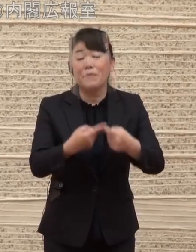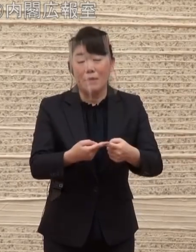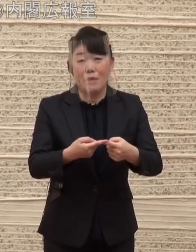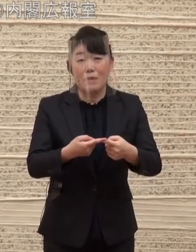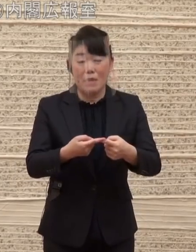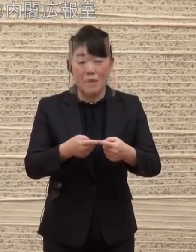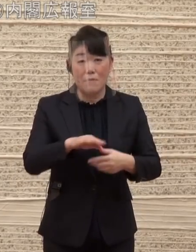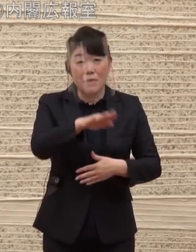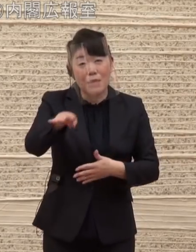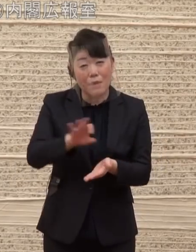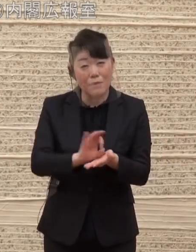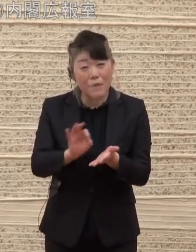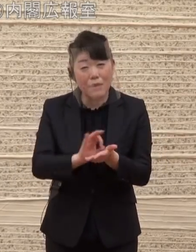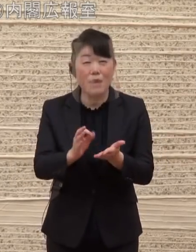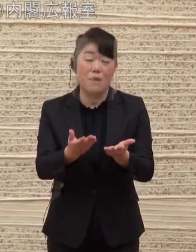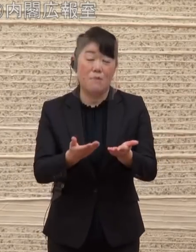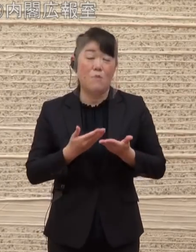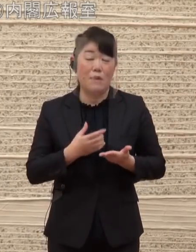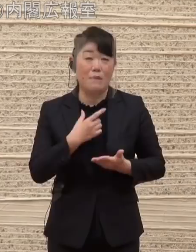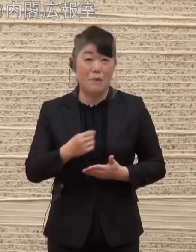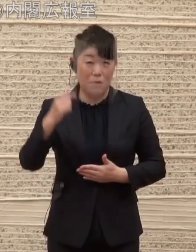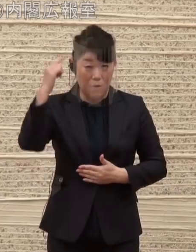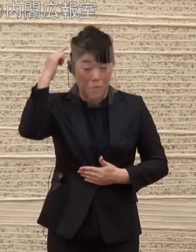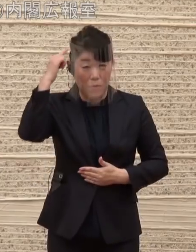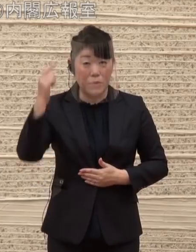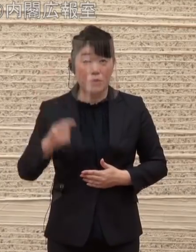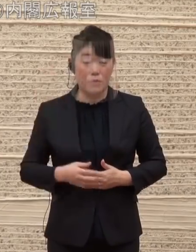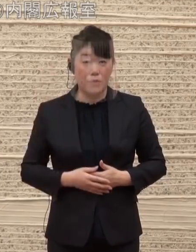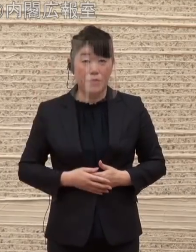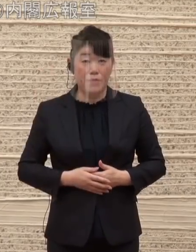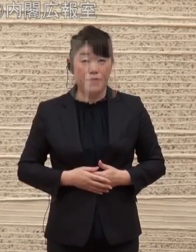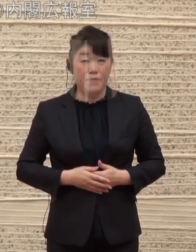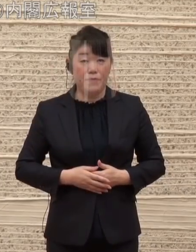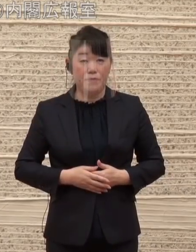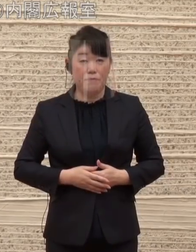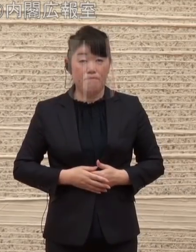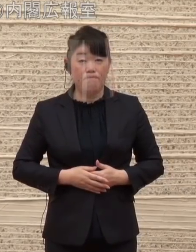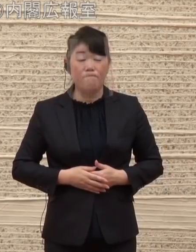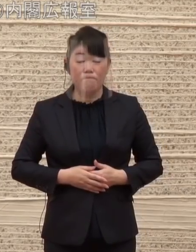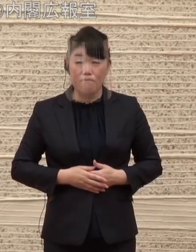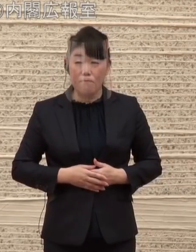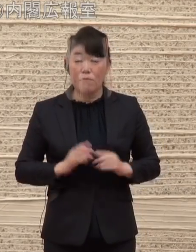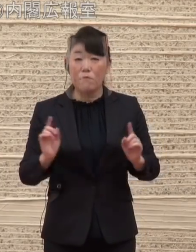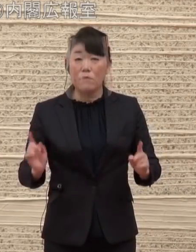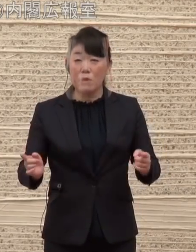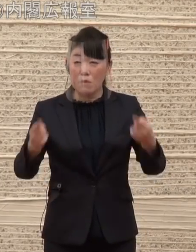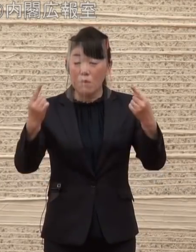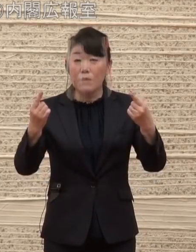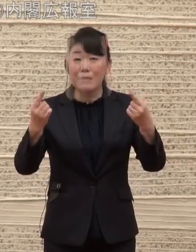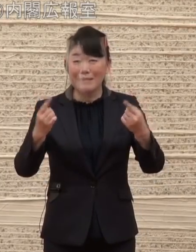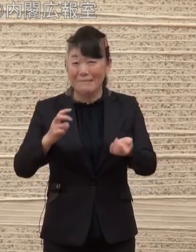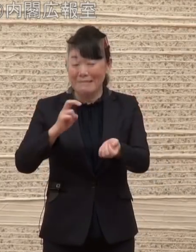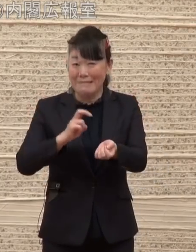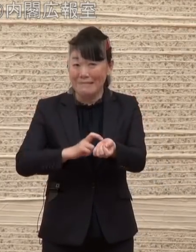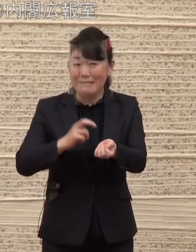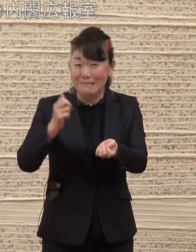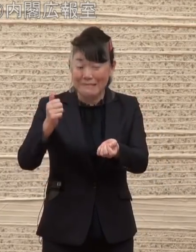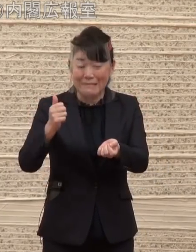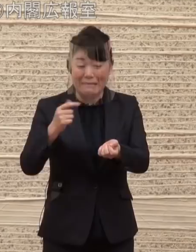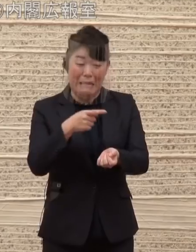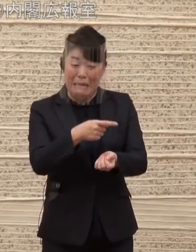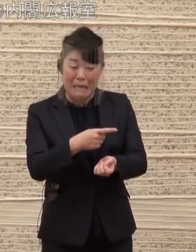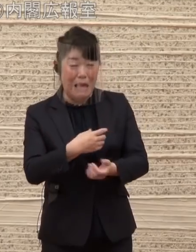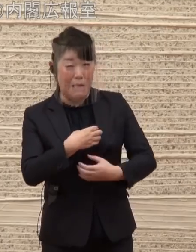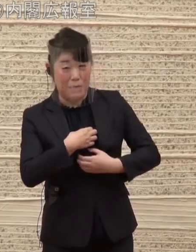ご活用いただきたいと思います同時に医師が必要と判断した場合にまー